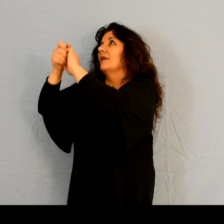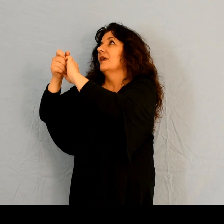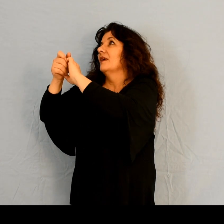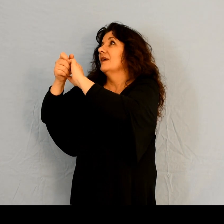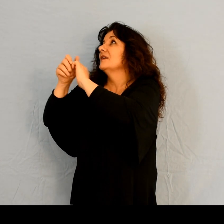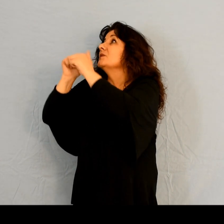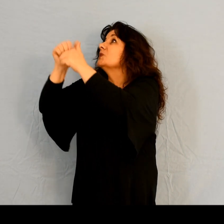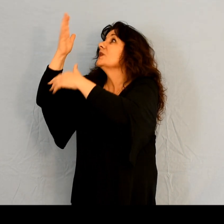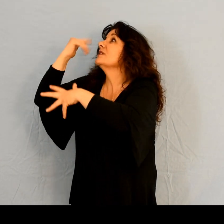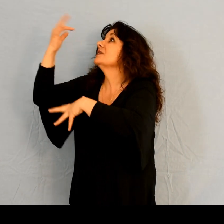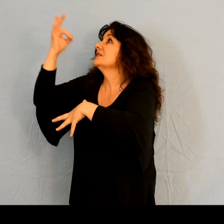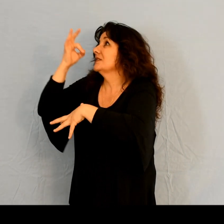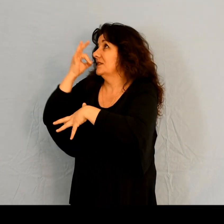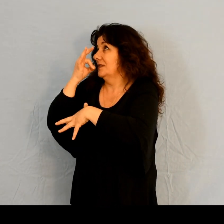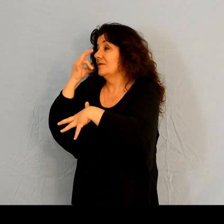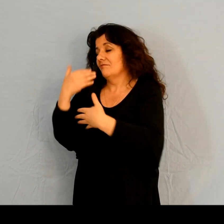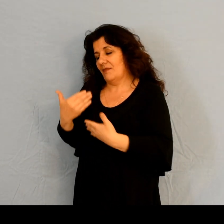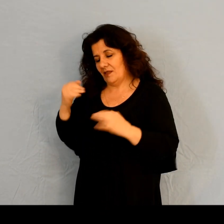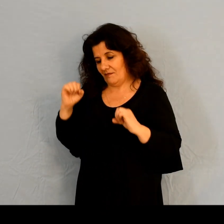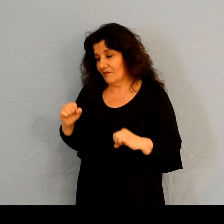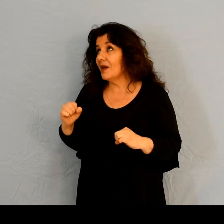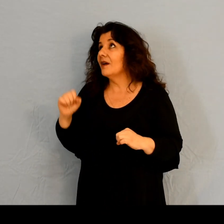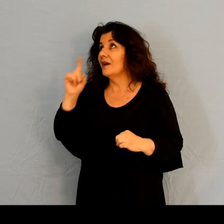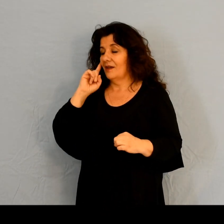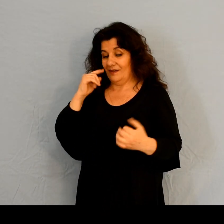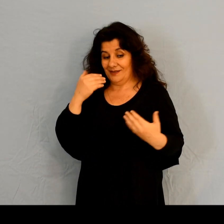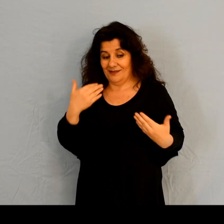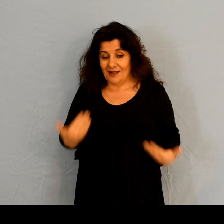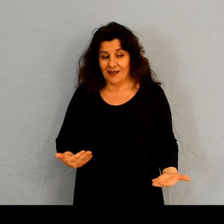ont vu le salut que tu préparais à la face des peuples.